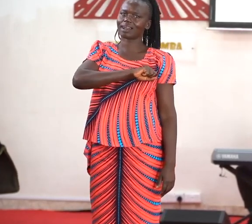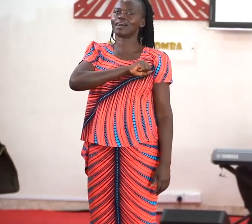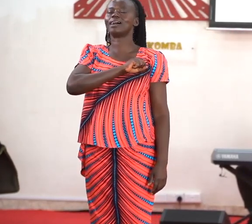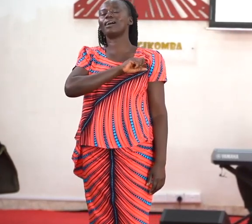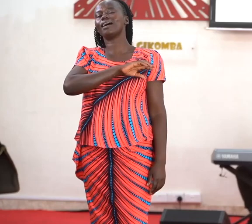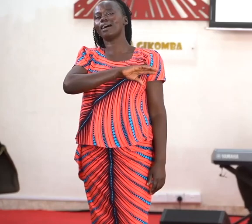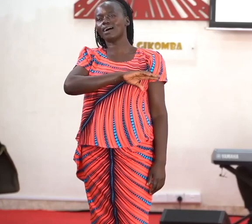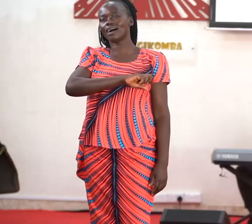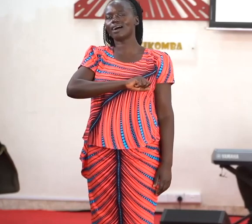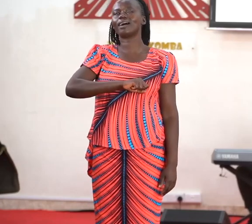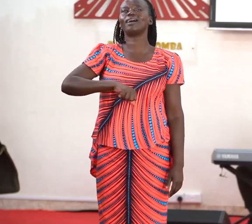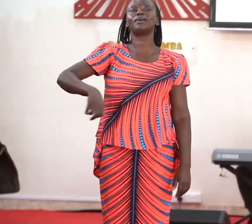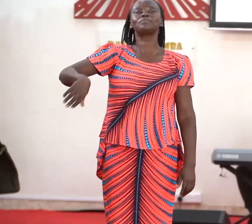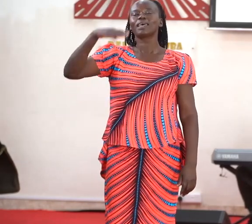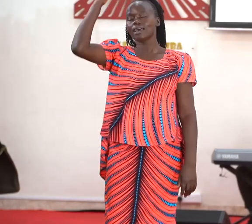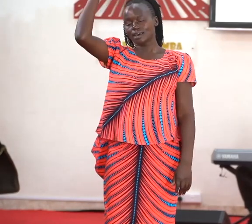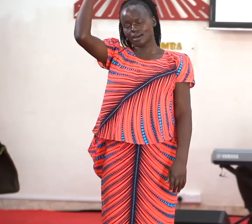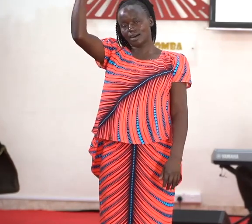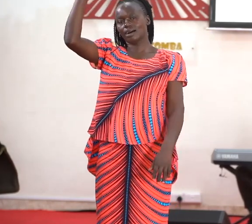wasubira, akinita.